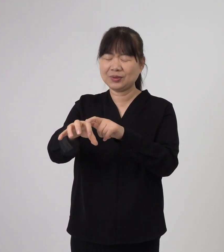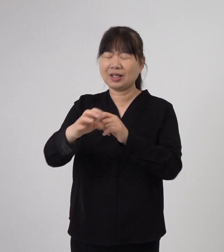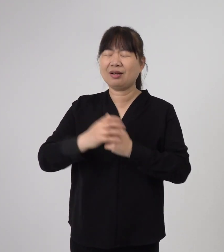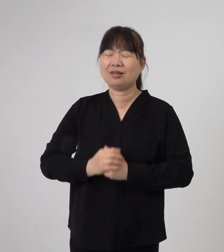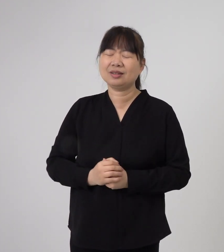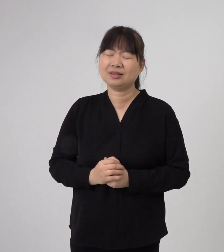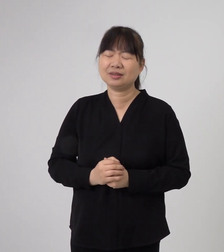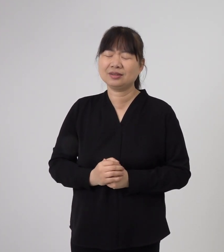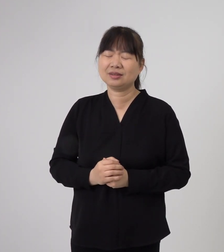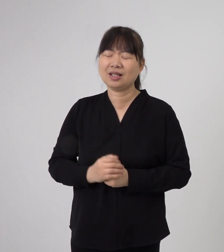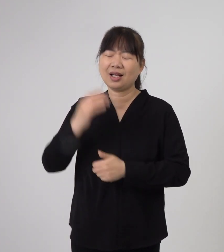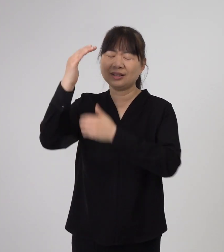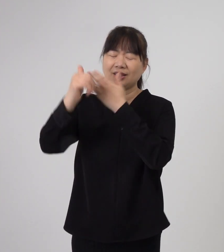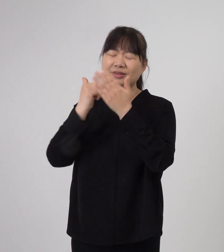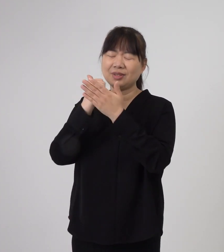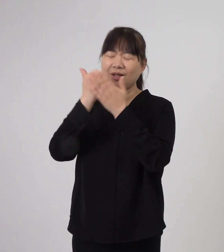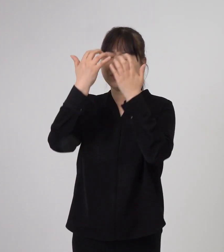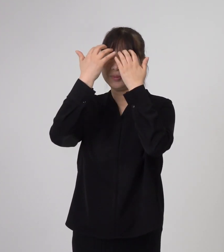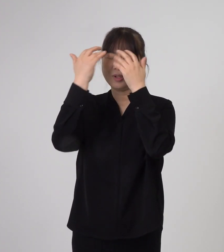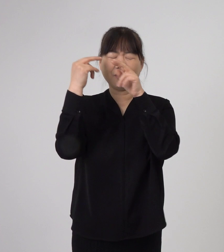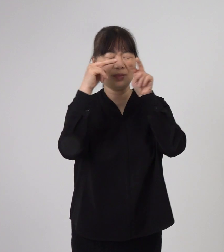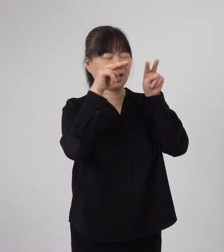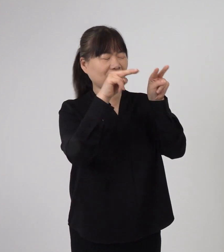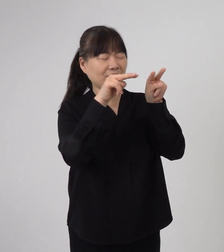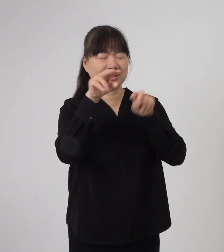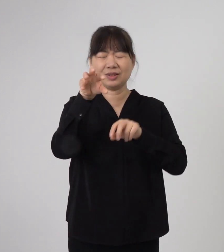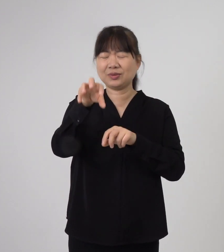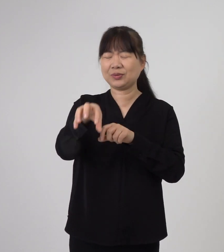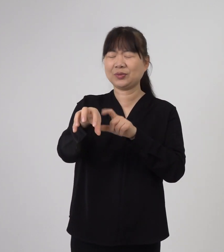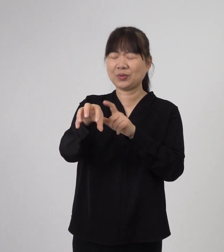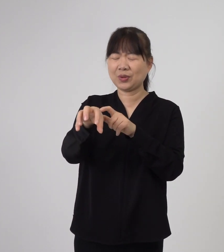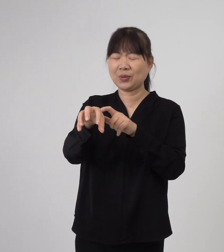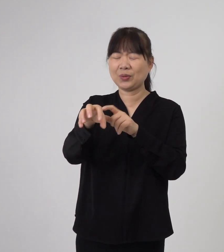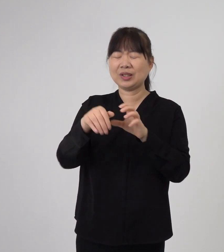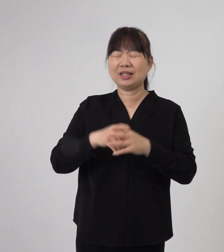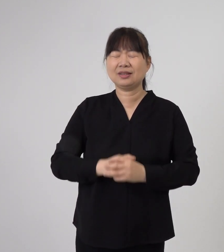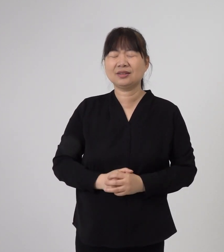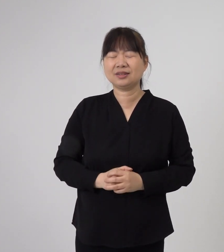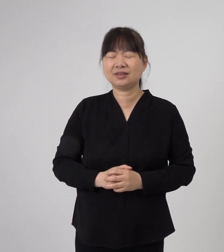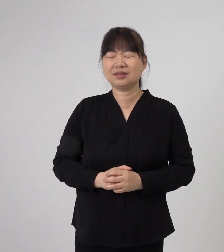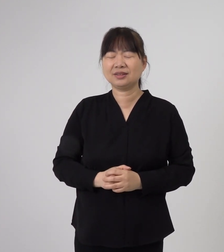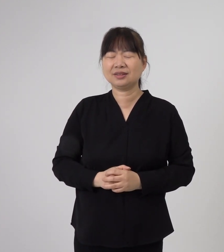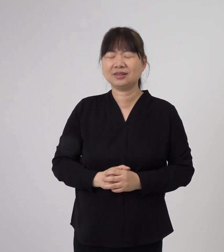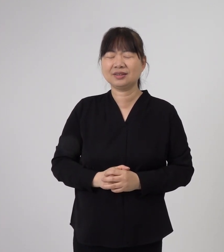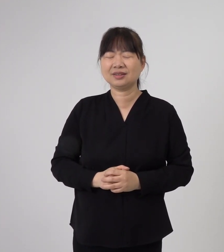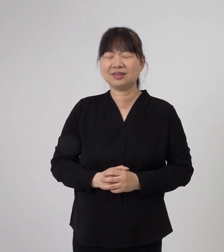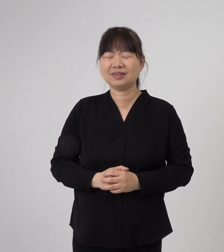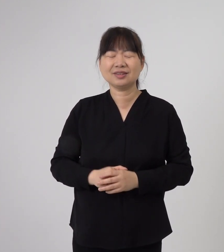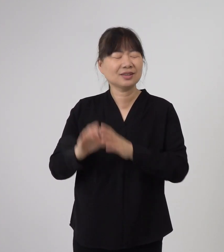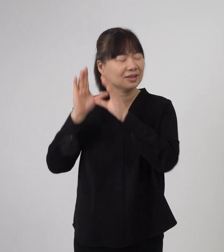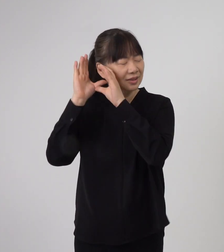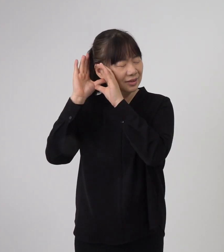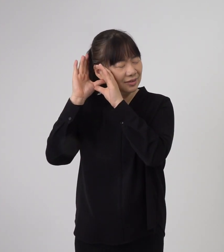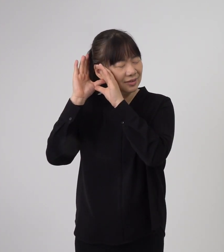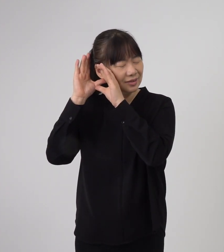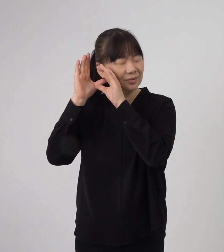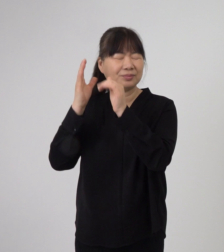하나님의 그 고통을 바라보시는 그 현장, 그 소리를 이입이 되어 들어야